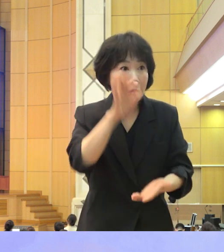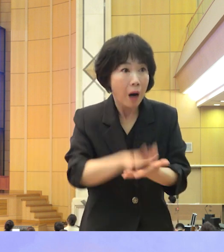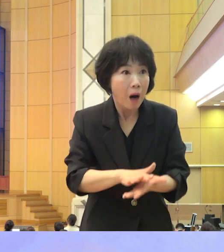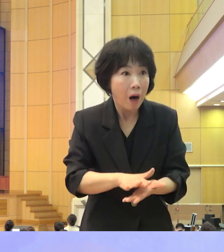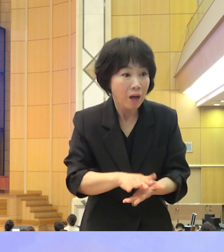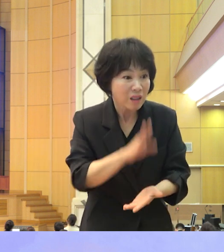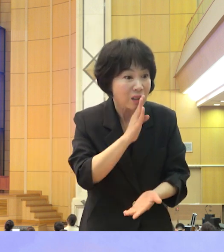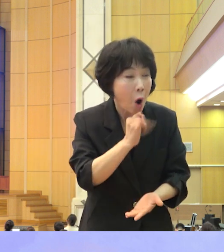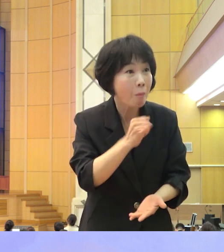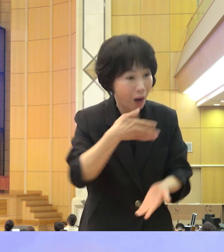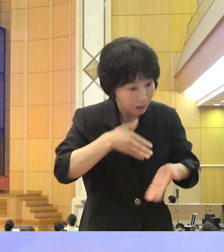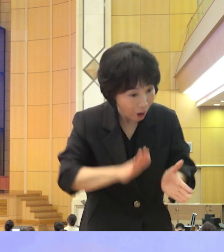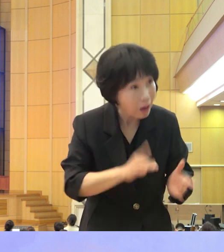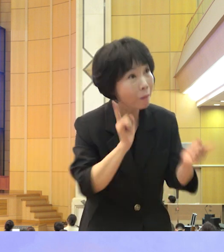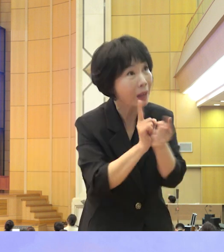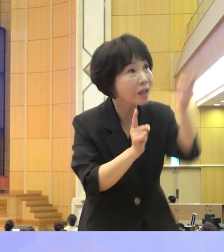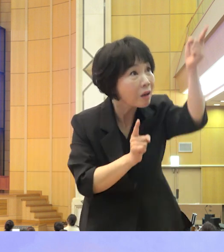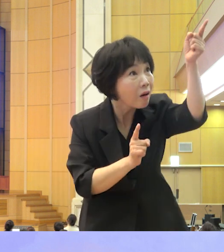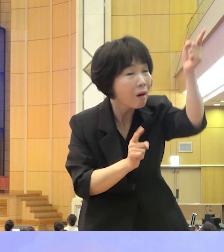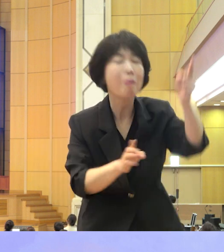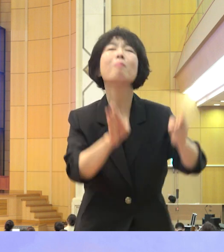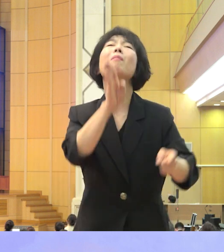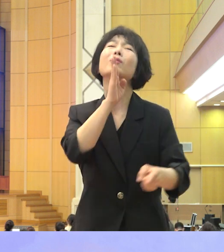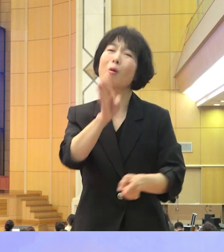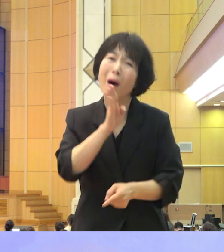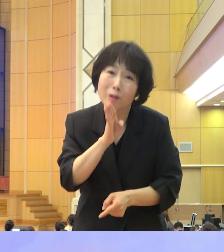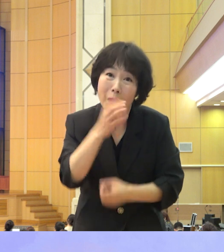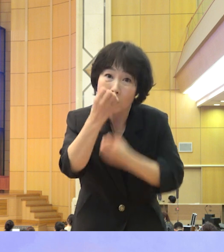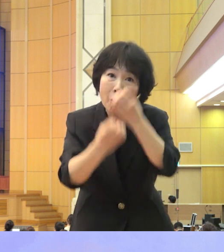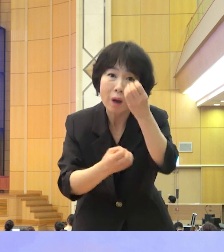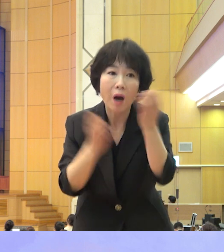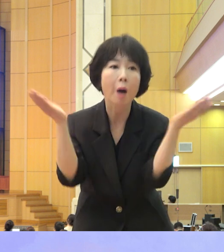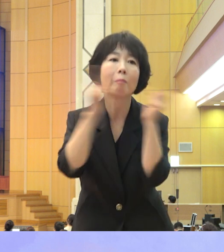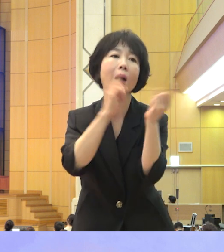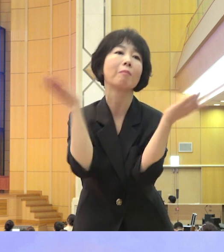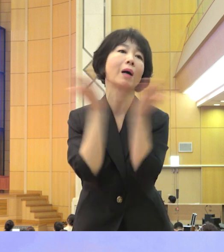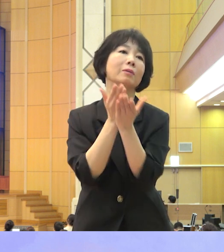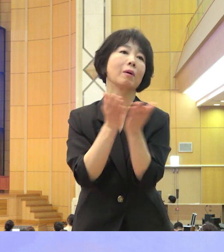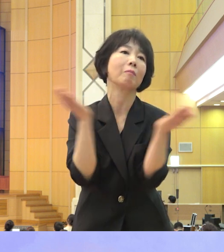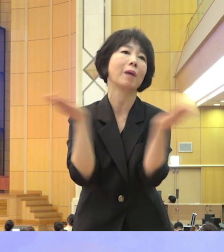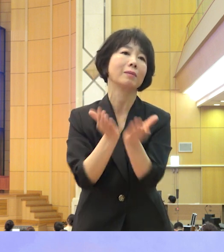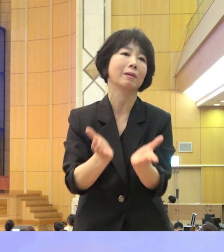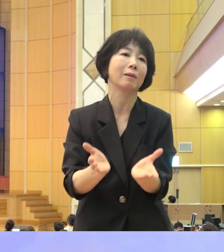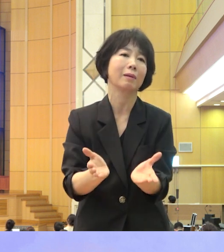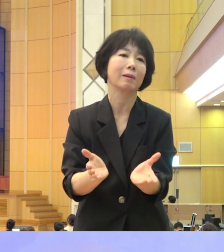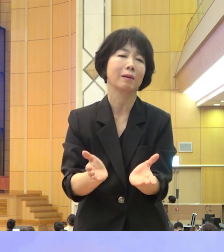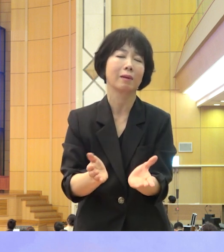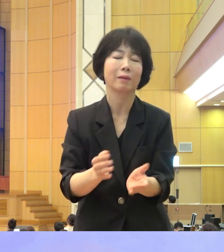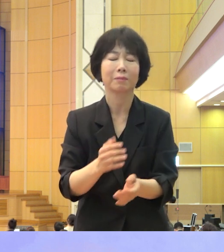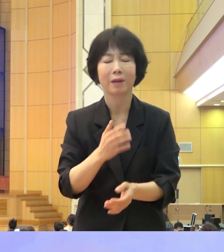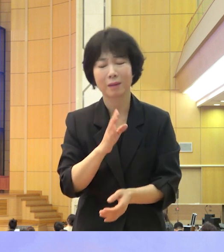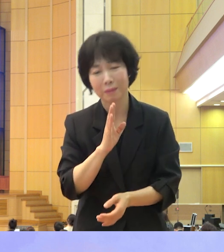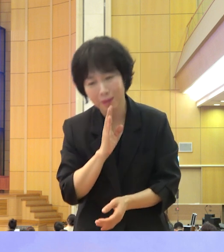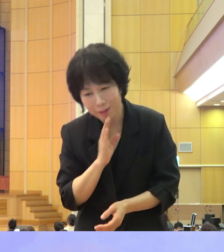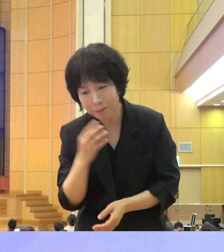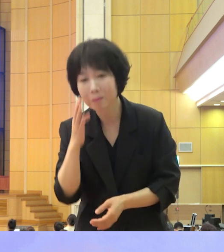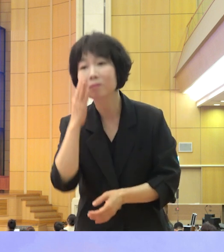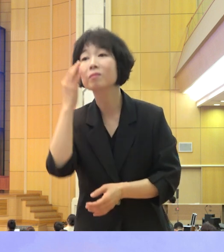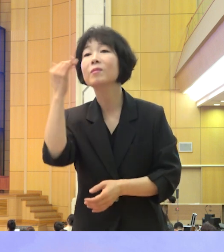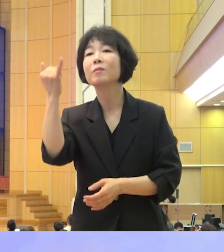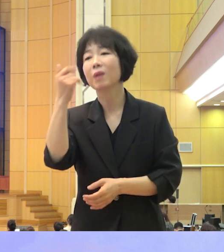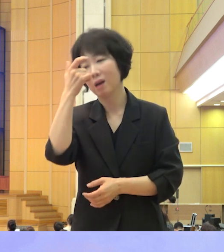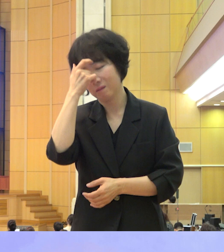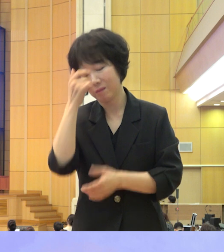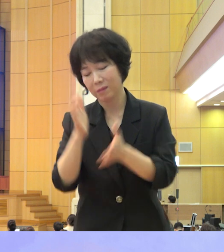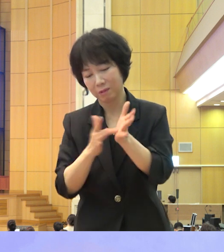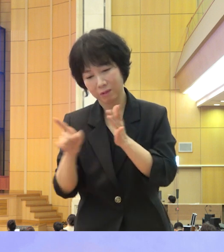정말 천국이 있구나. 얘가 전혀 꿈에도 알지 못하는 것을 천국에서 낳아준 어머니를 만난 걸 보니까 거기서